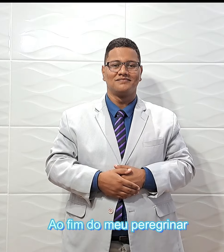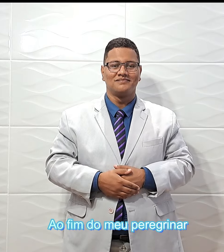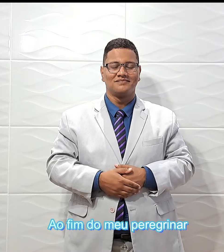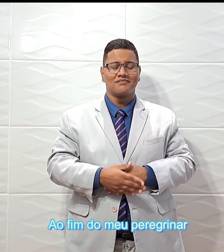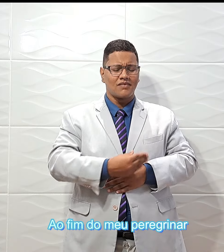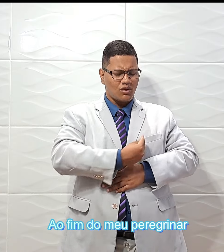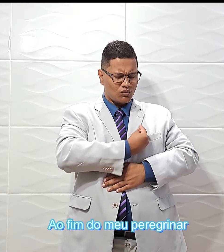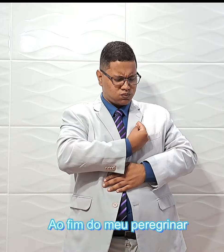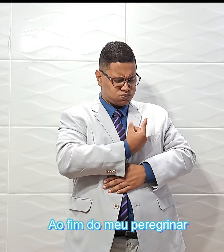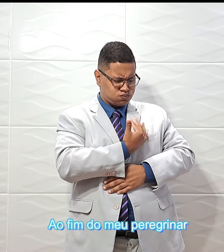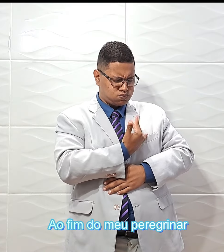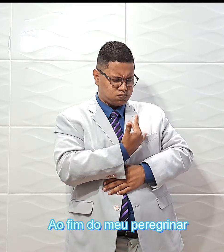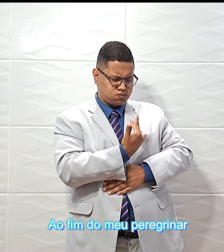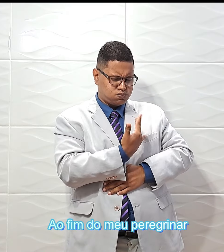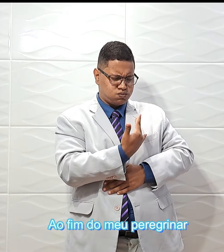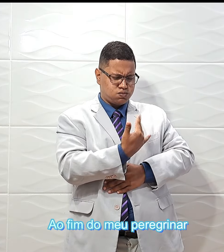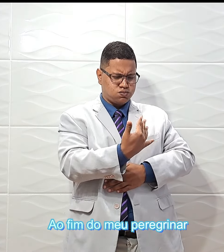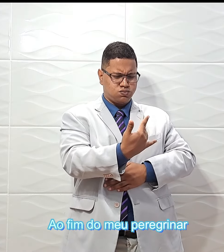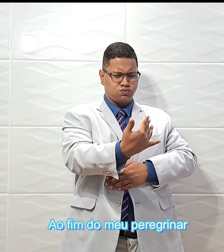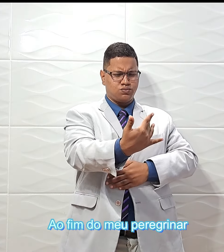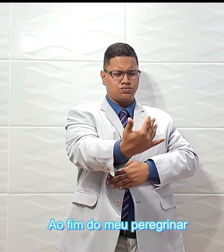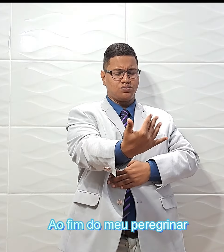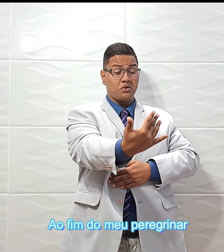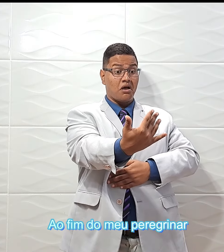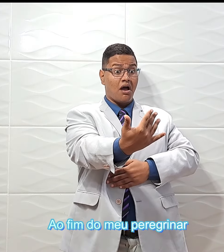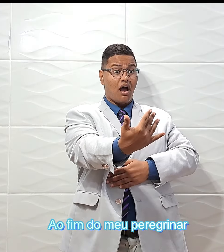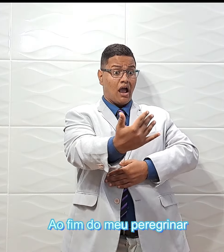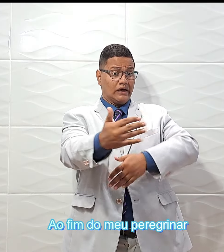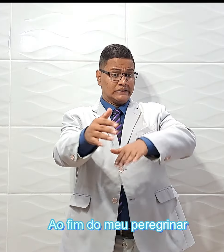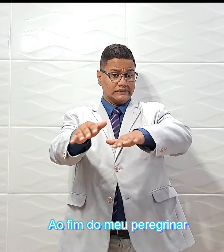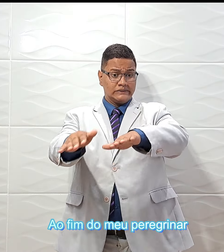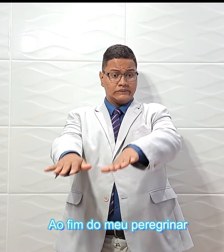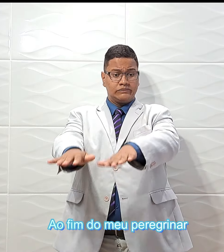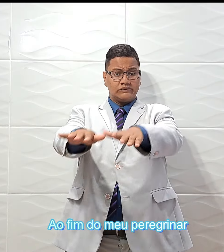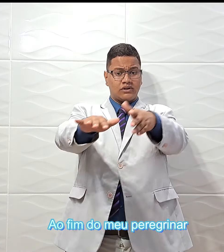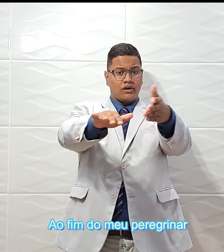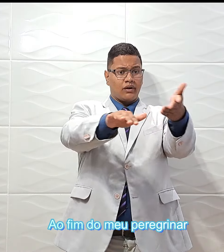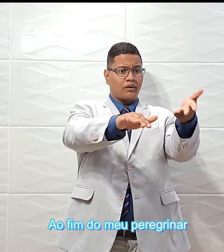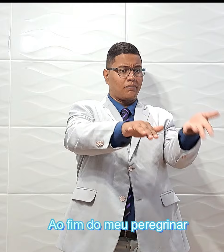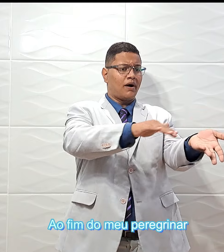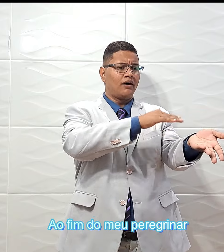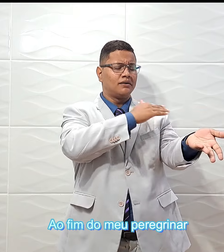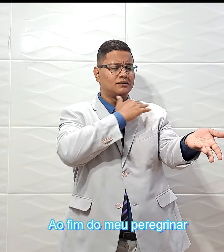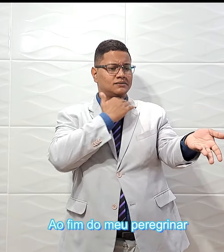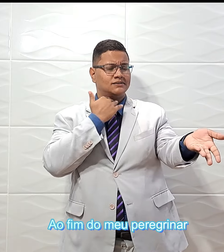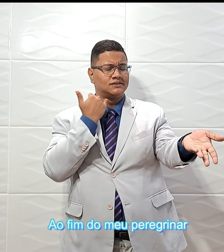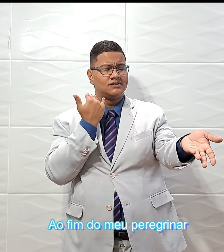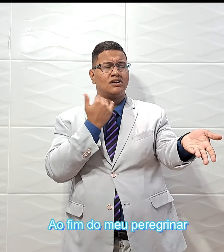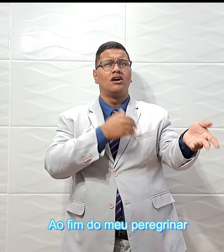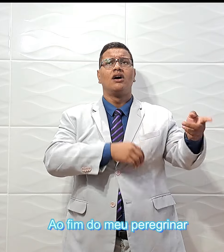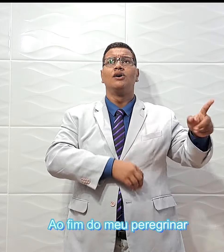Ao fim do meu peregrinar